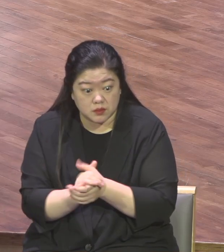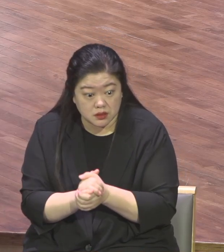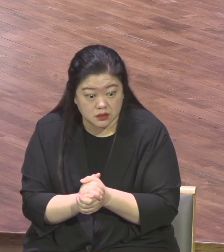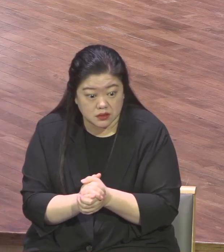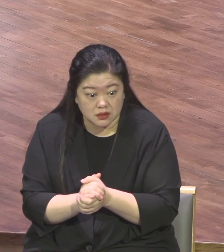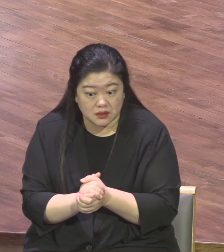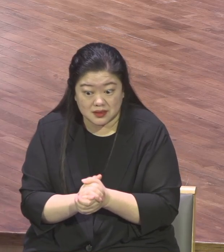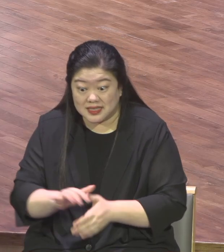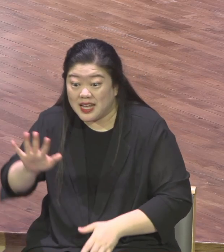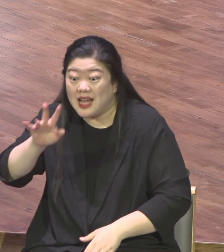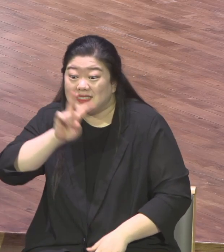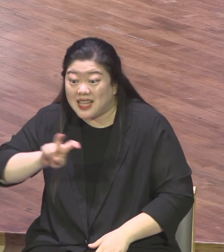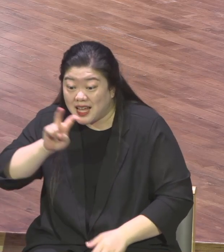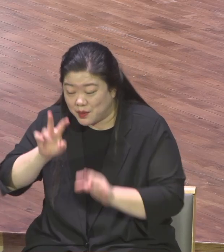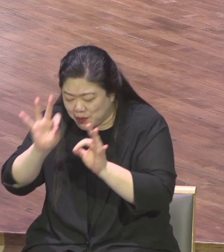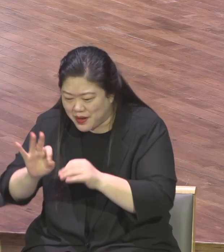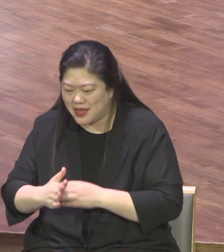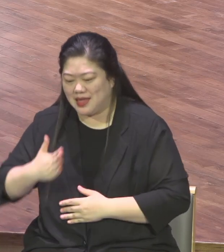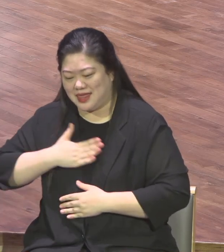너 자유 우리 자유